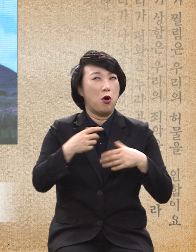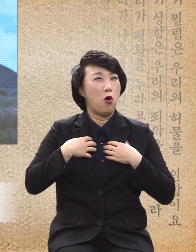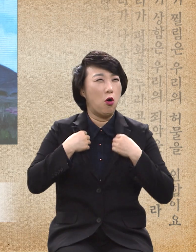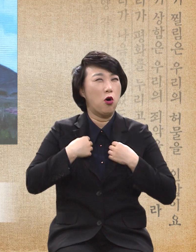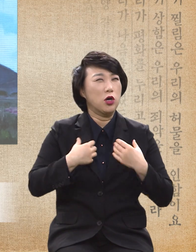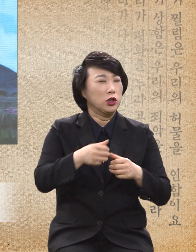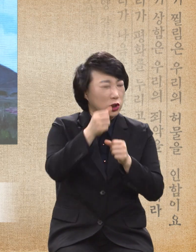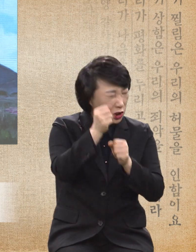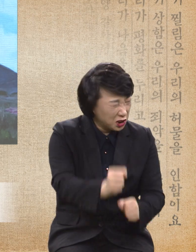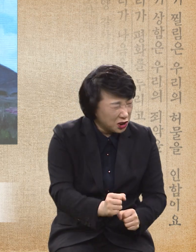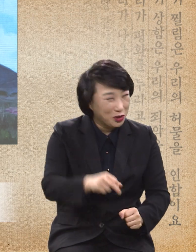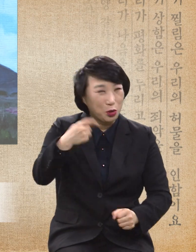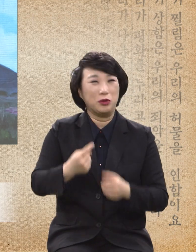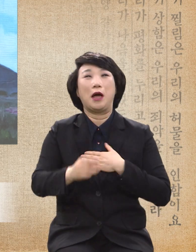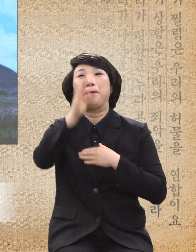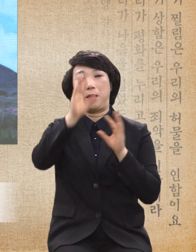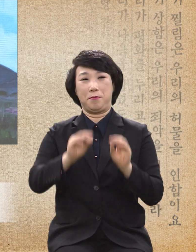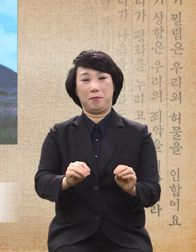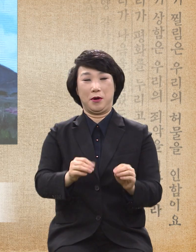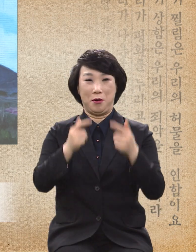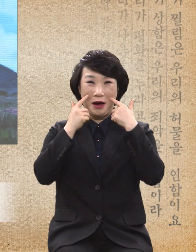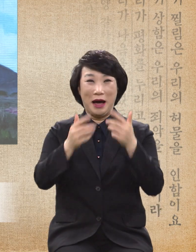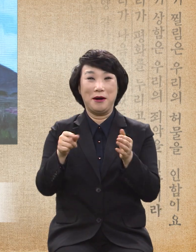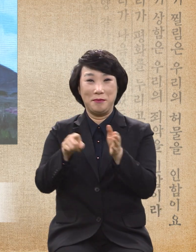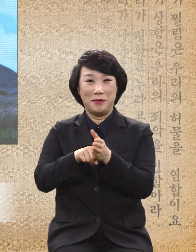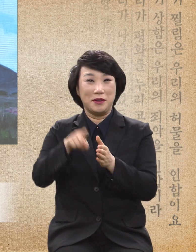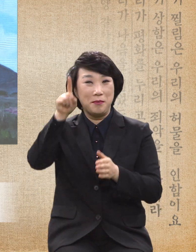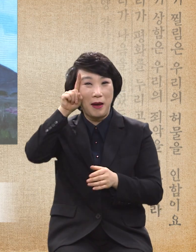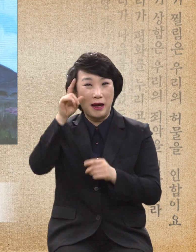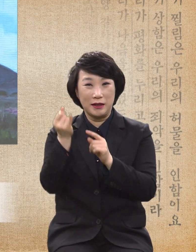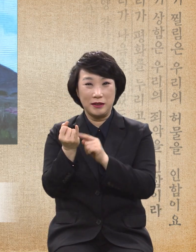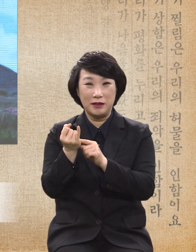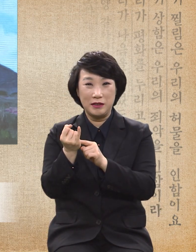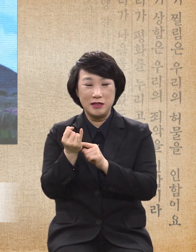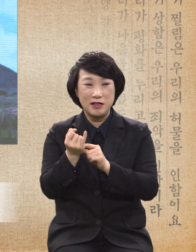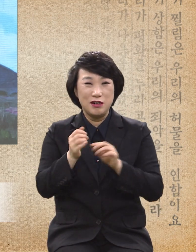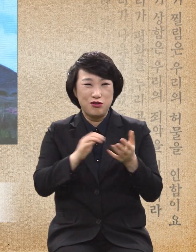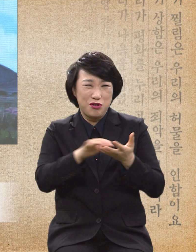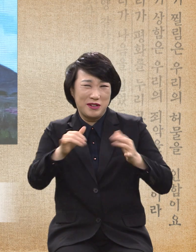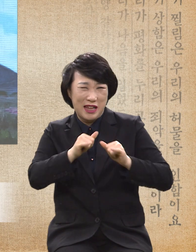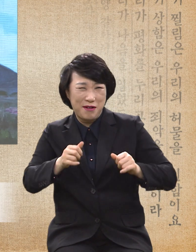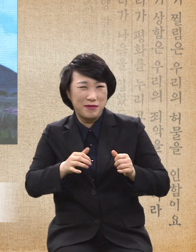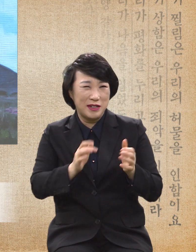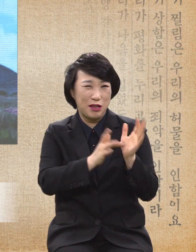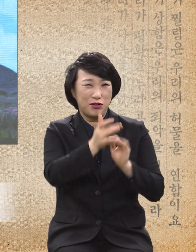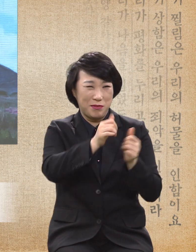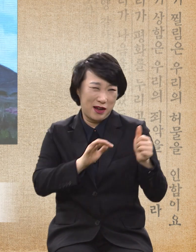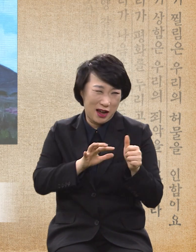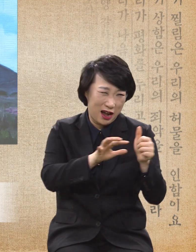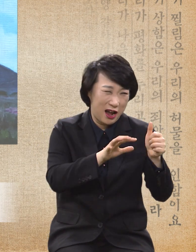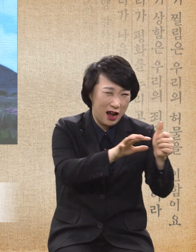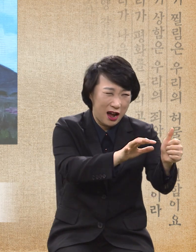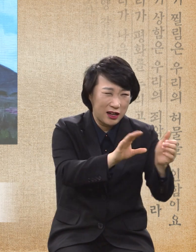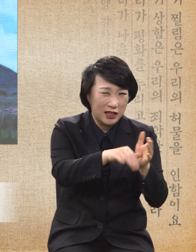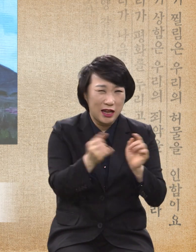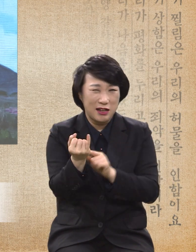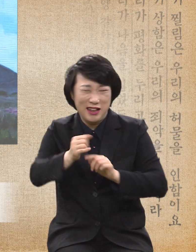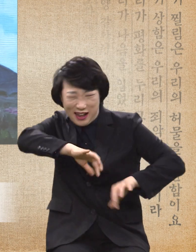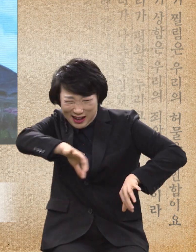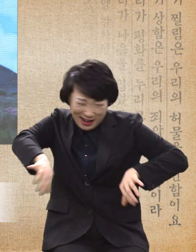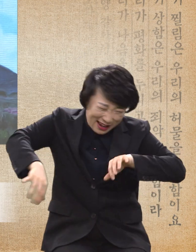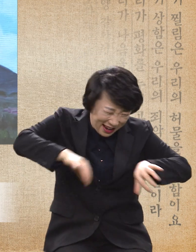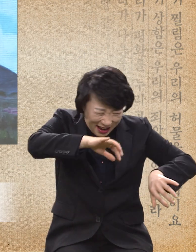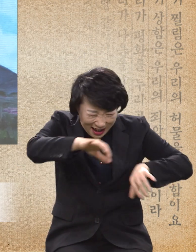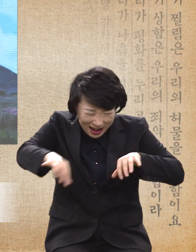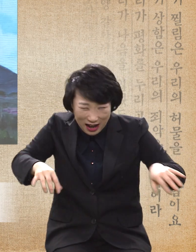만져도 나는 확실한 믿음으로 그 많은 군중을 뚫고 나는 지금 생각해요. 그